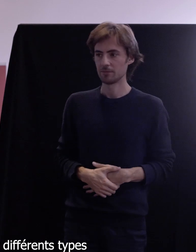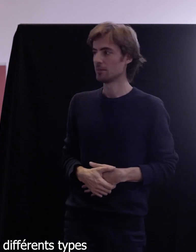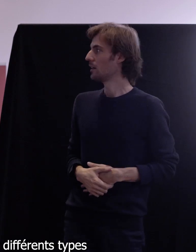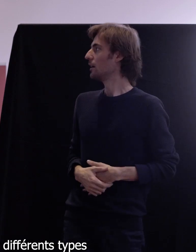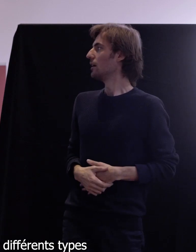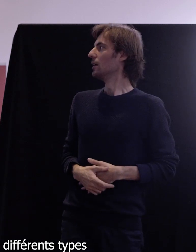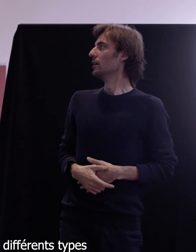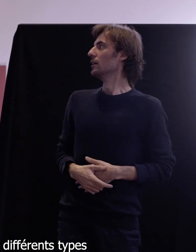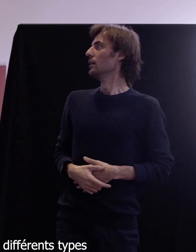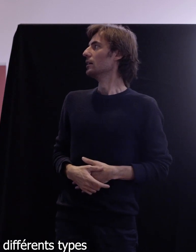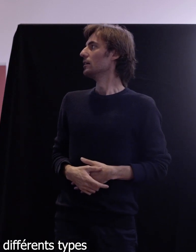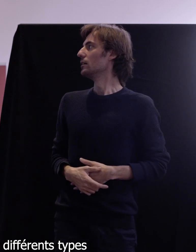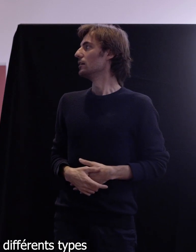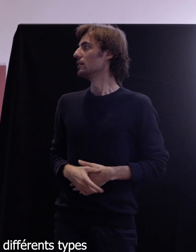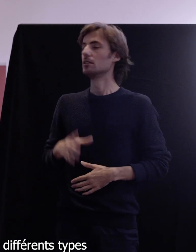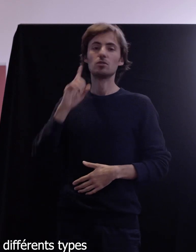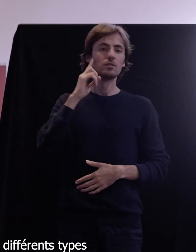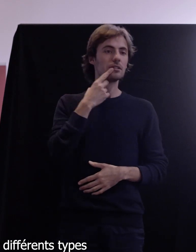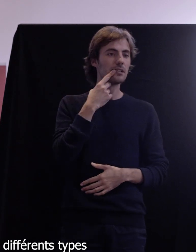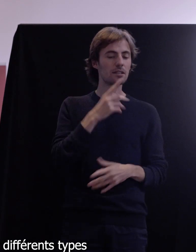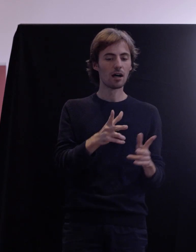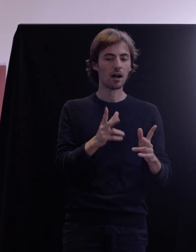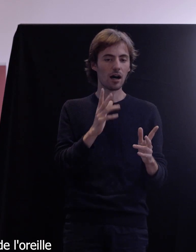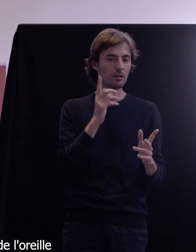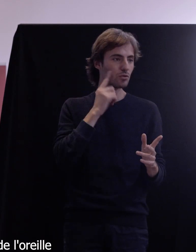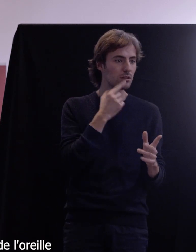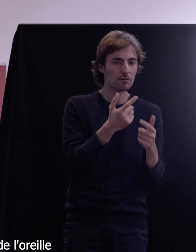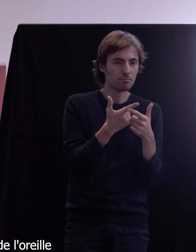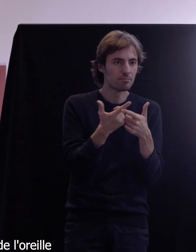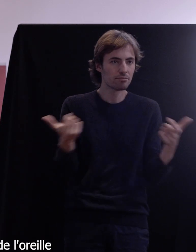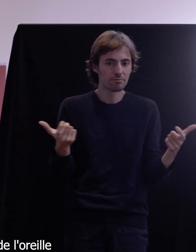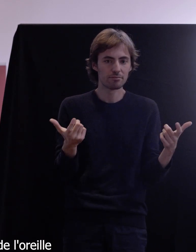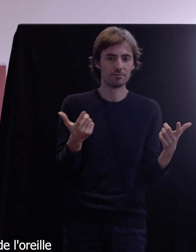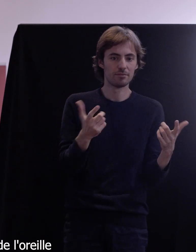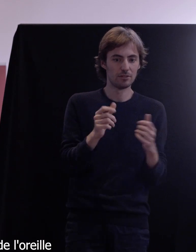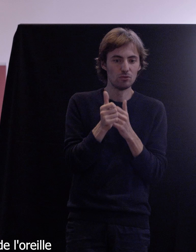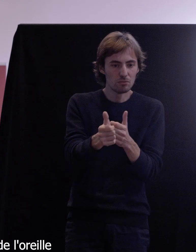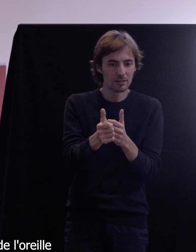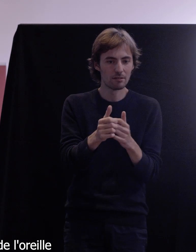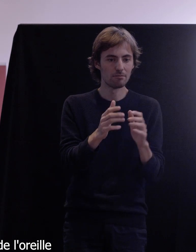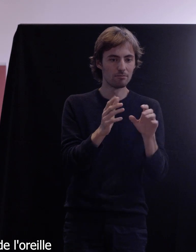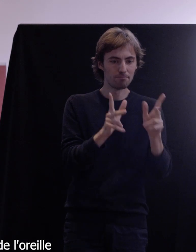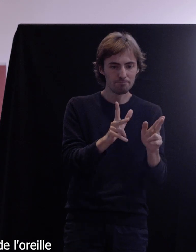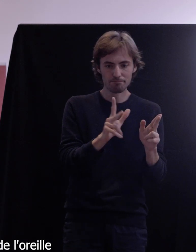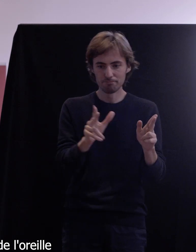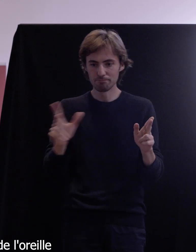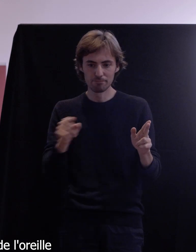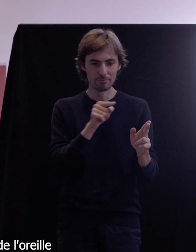avoir différents types de surdité en fonction de la partie de l'oreille qui ne fonctionne